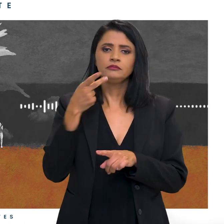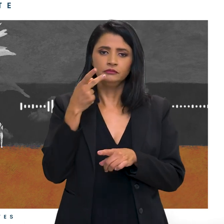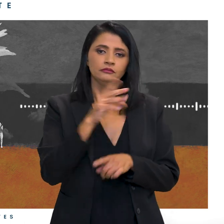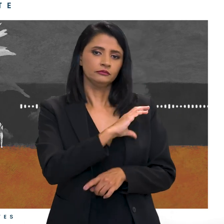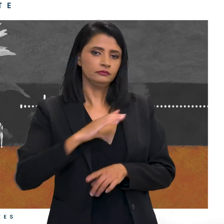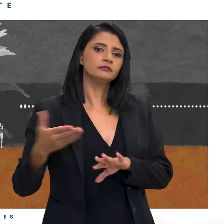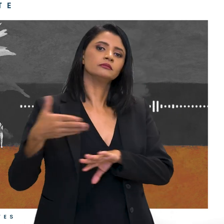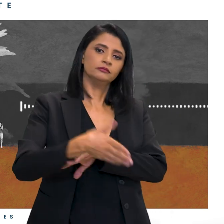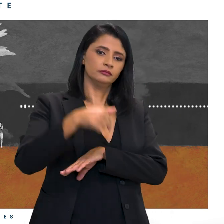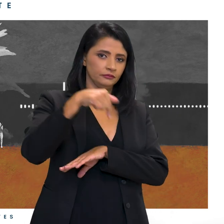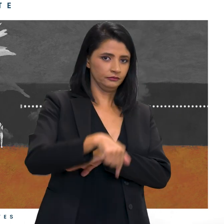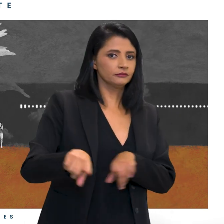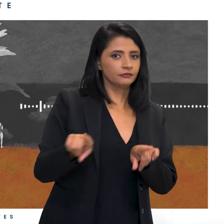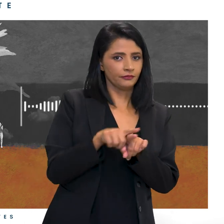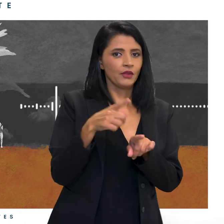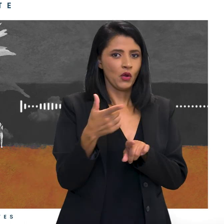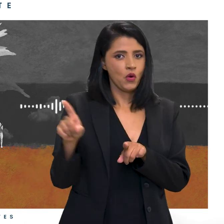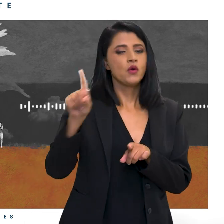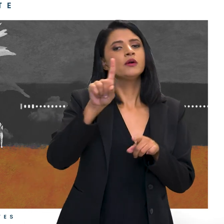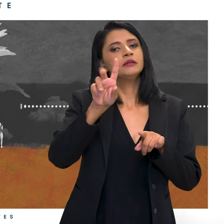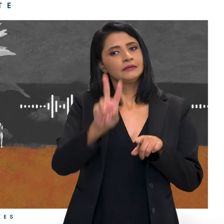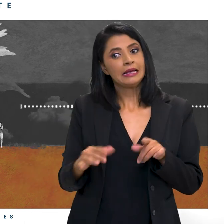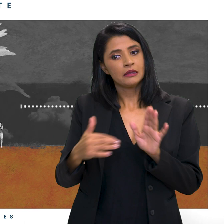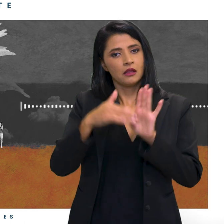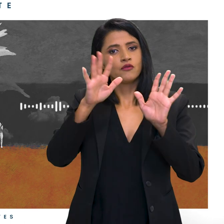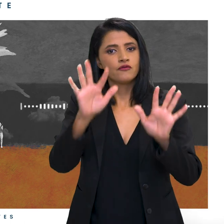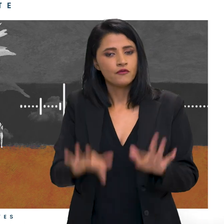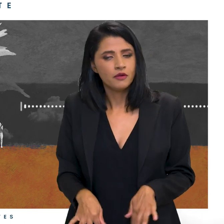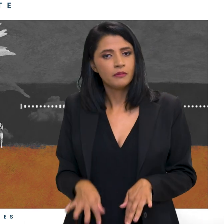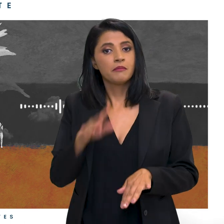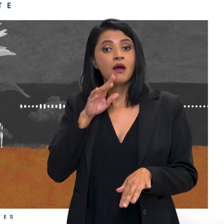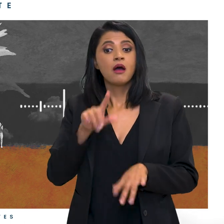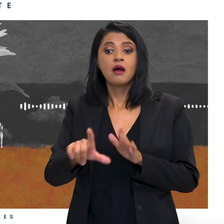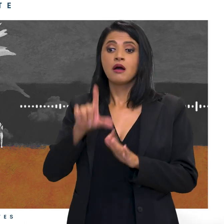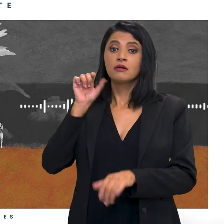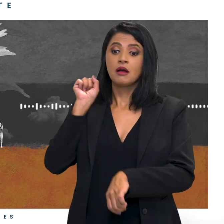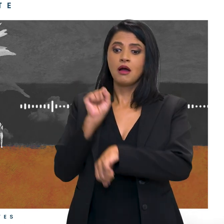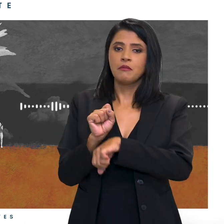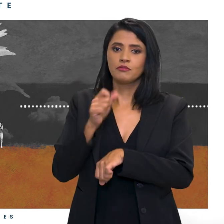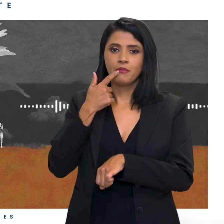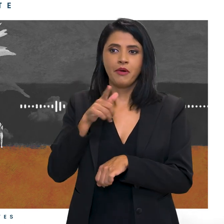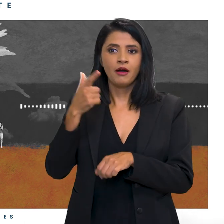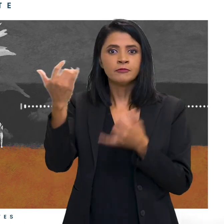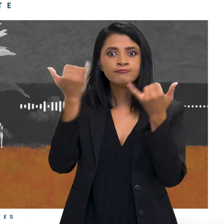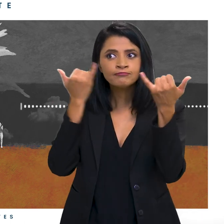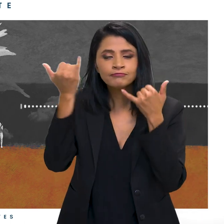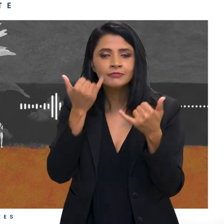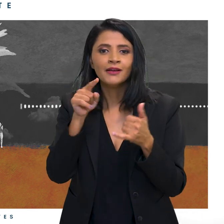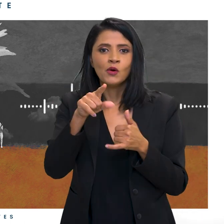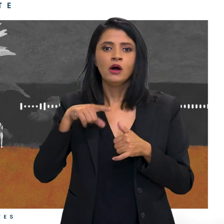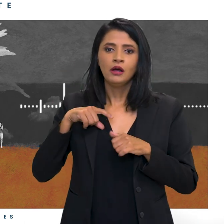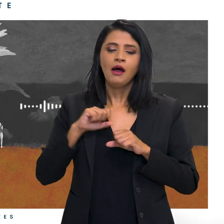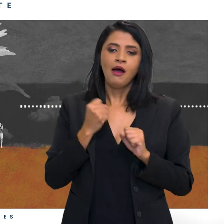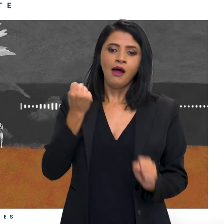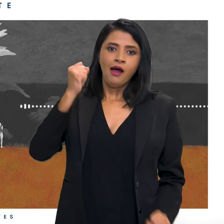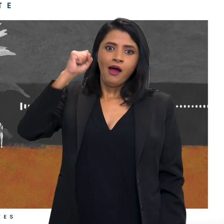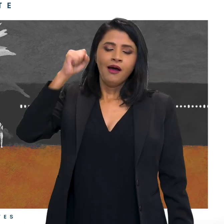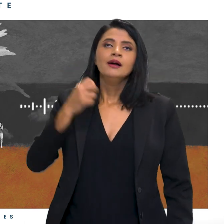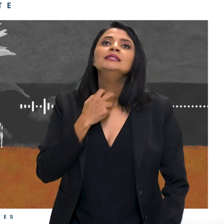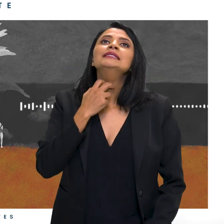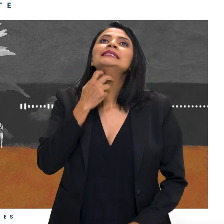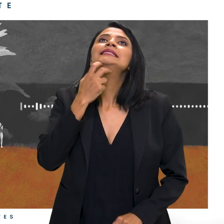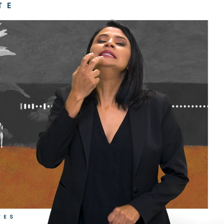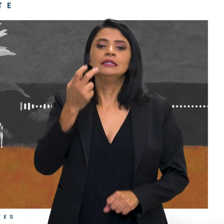Natan Monsores ainda vai voltar outras vezes até o fim do episódio. Antes, acho que a gente precisa de uma parada rápida para abastecer. Enquanto a gente estica